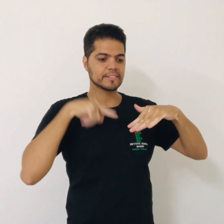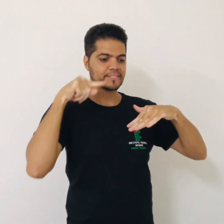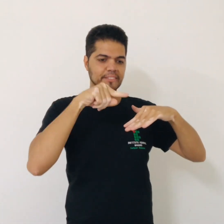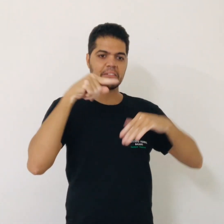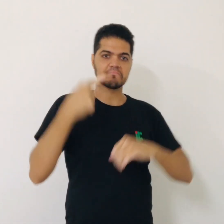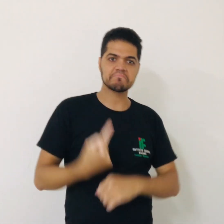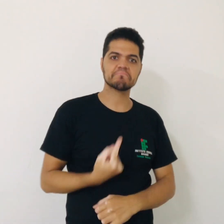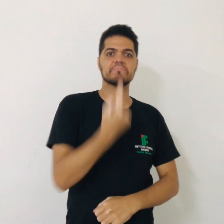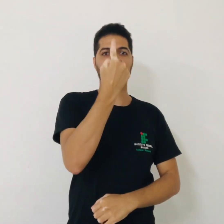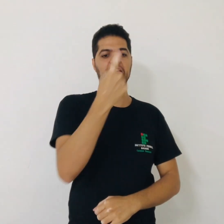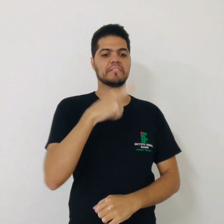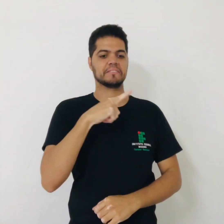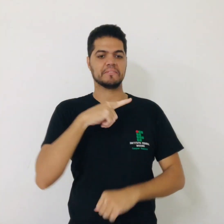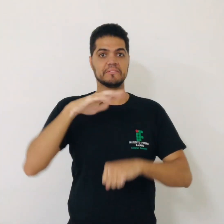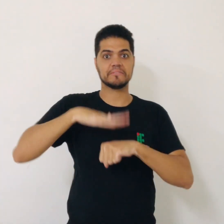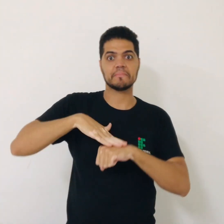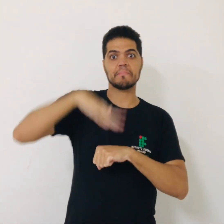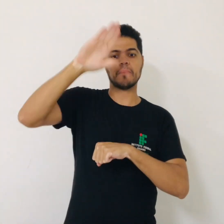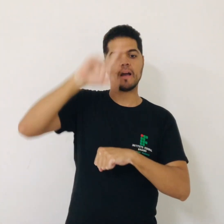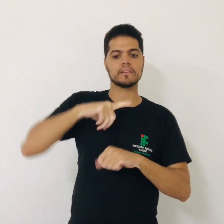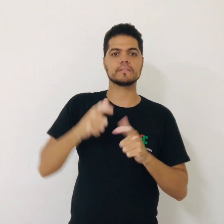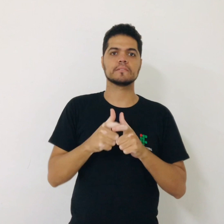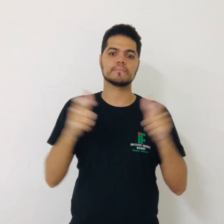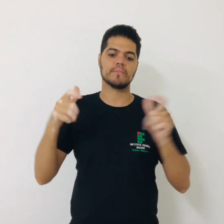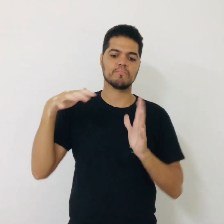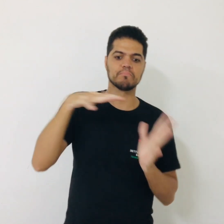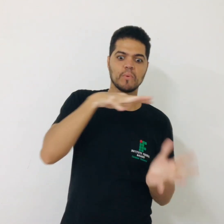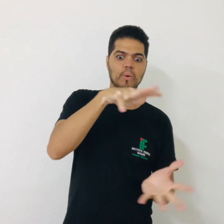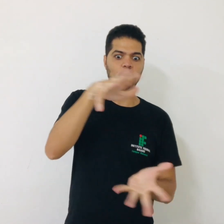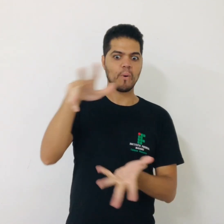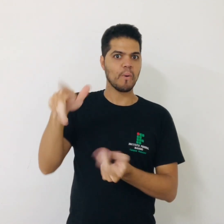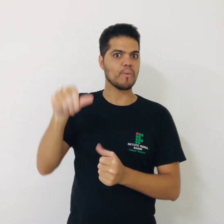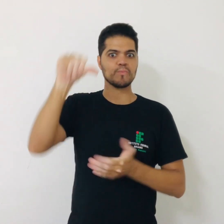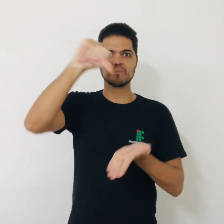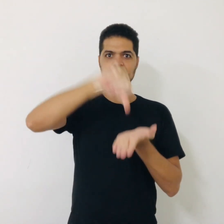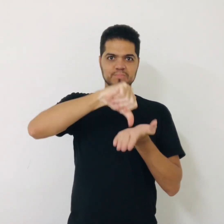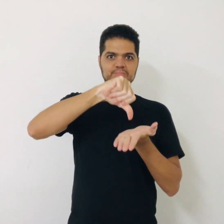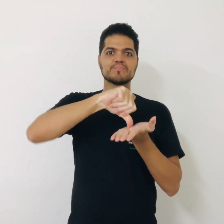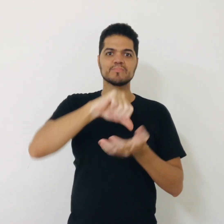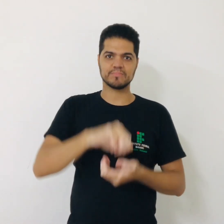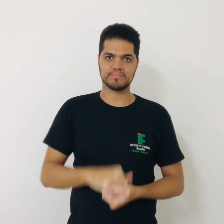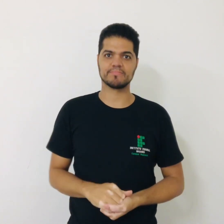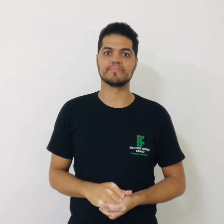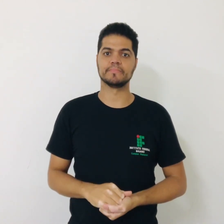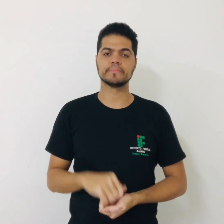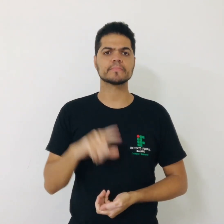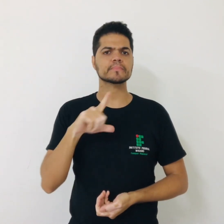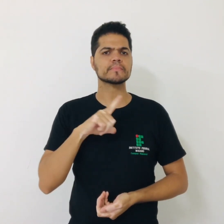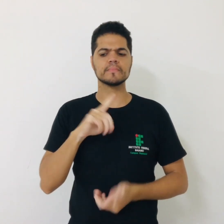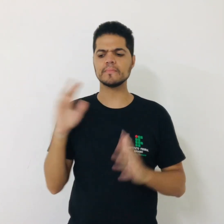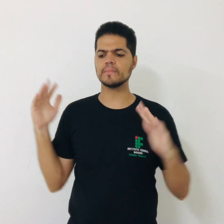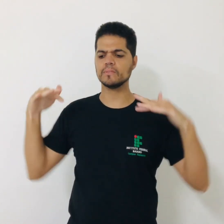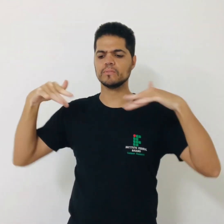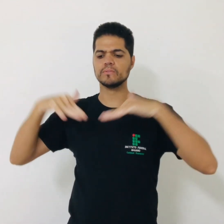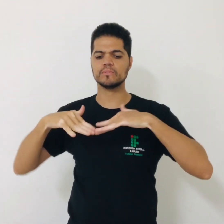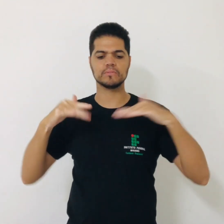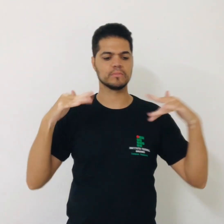A formação das bacias hidrográficas se dá através dos desníveis dos terrenos que orientam